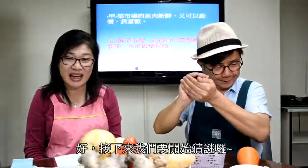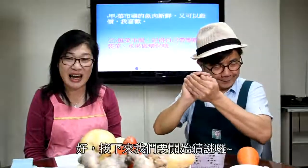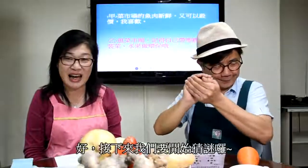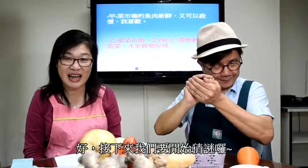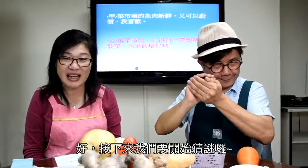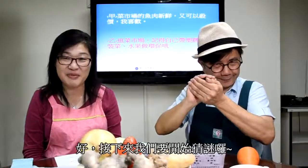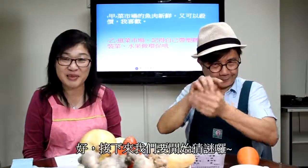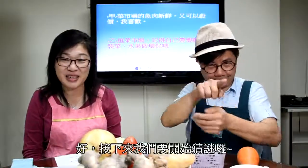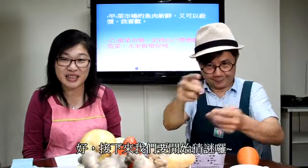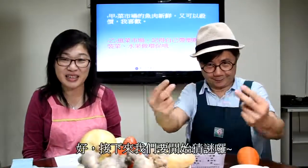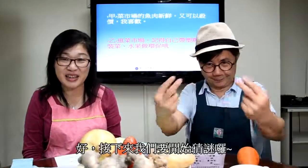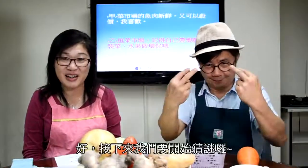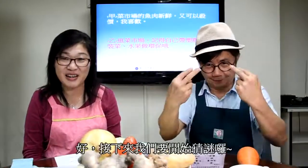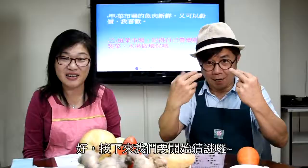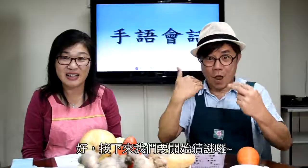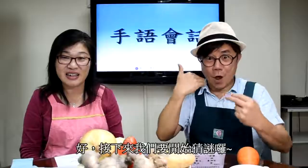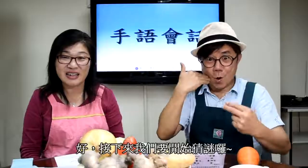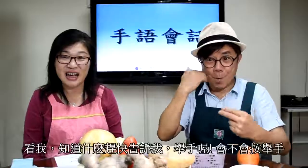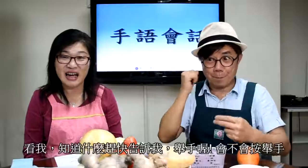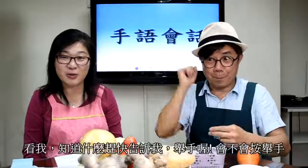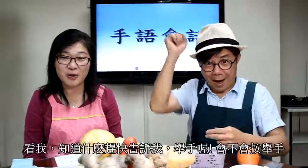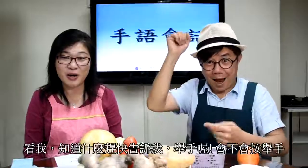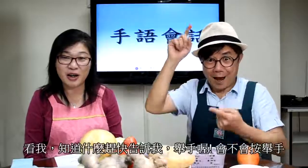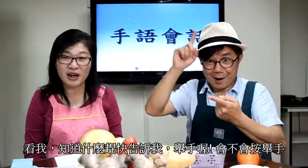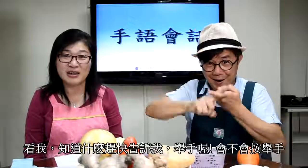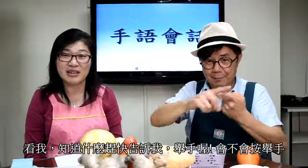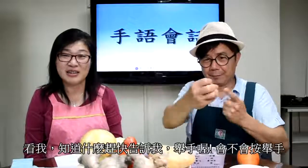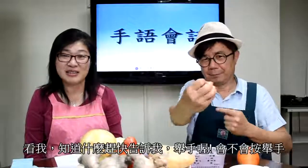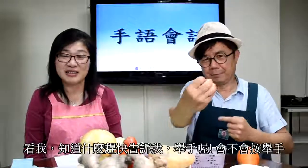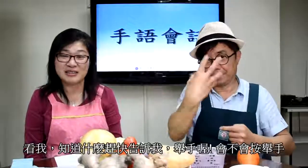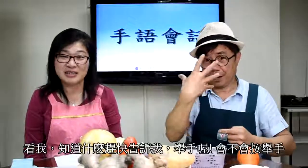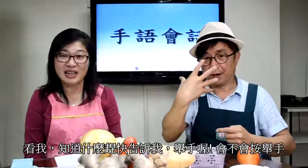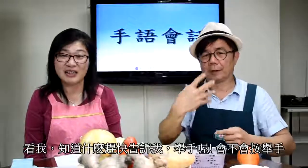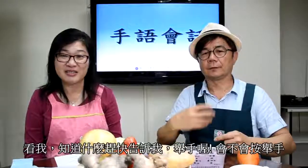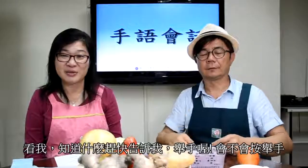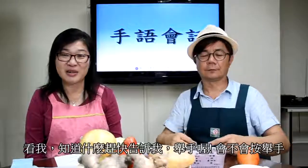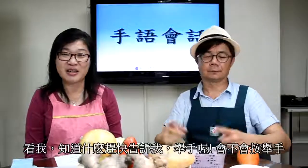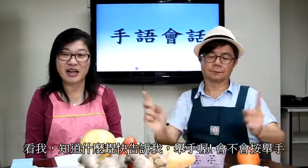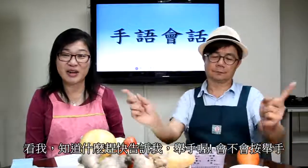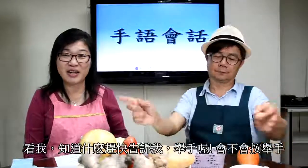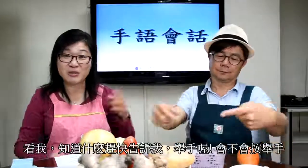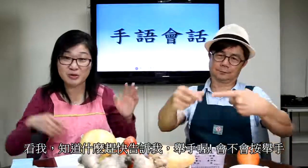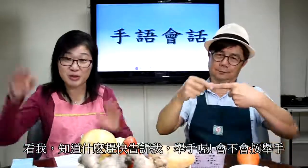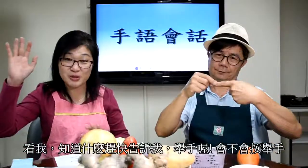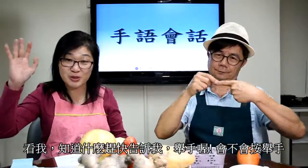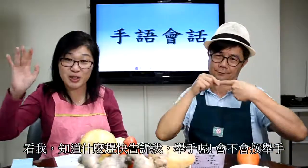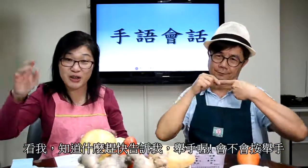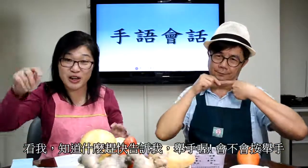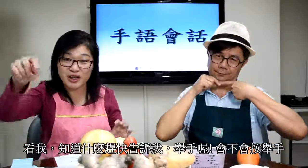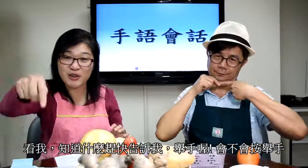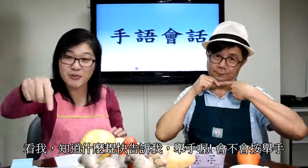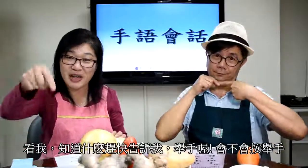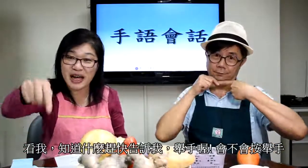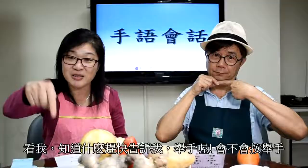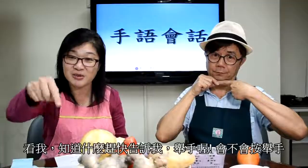猜谜咯，看我知道什么，赶快告诉我，举手哦，会不会按举